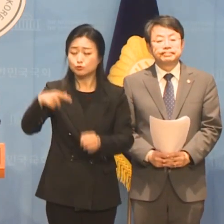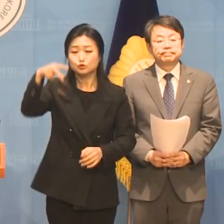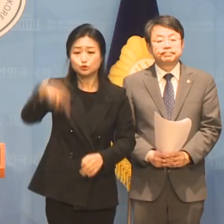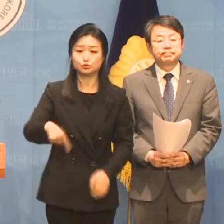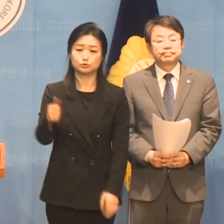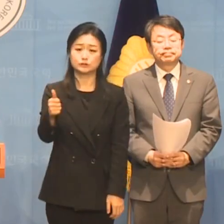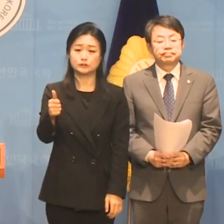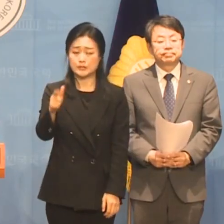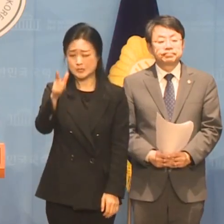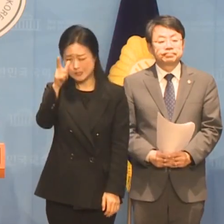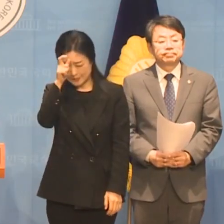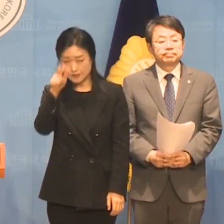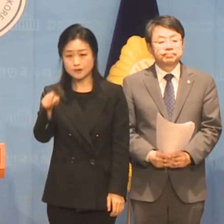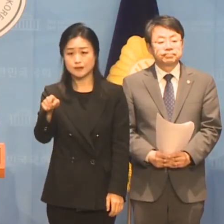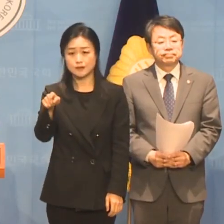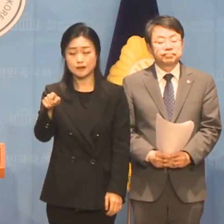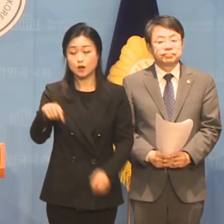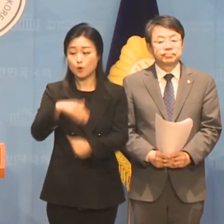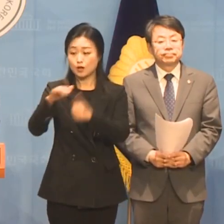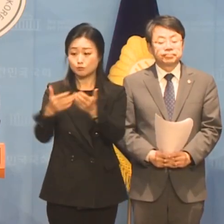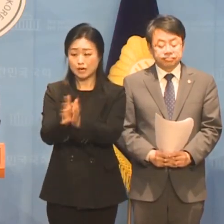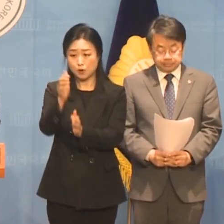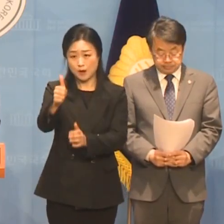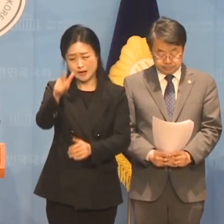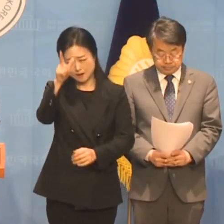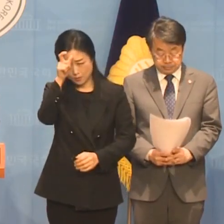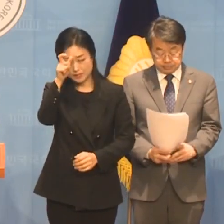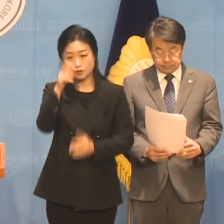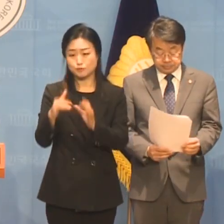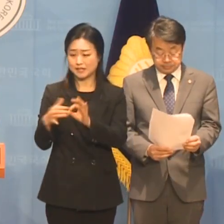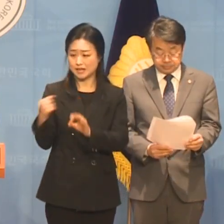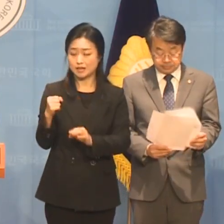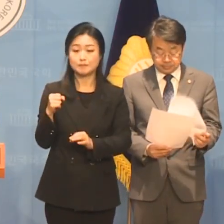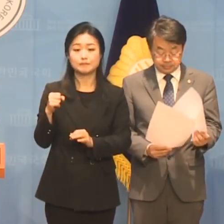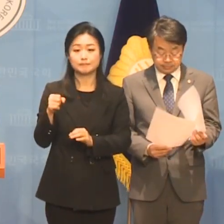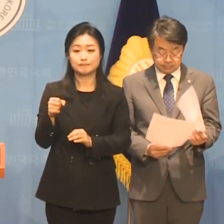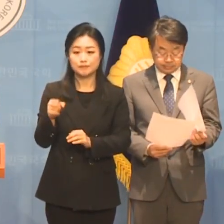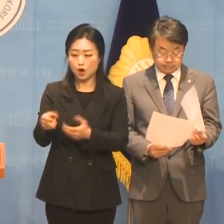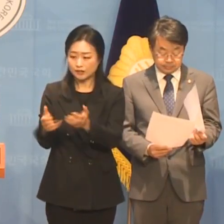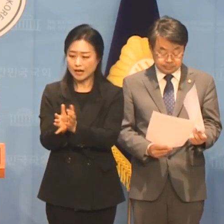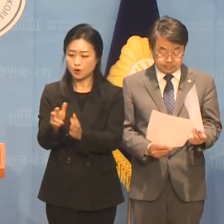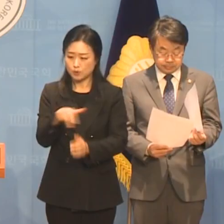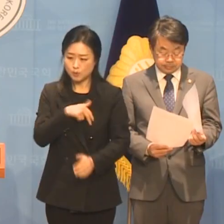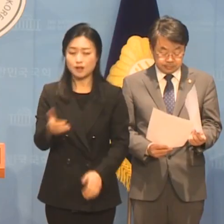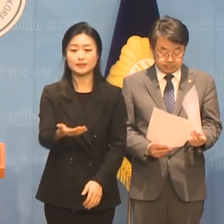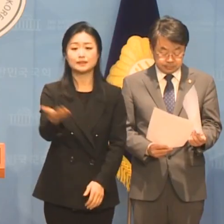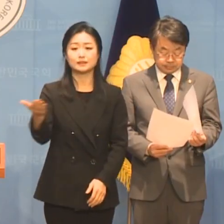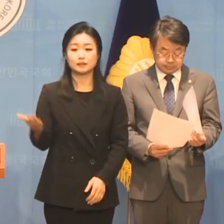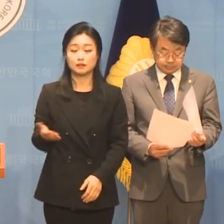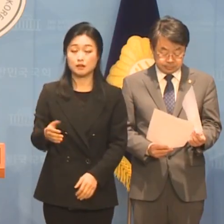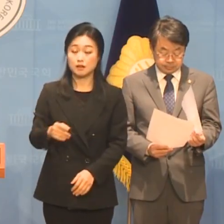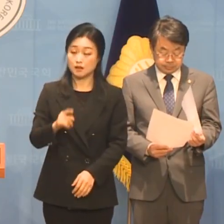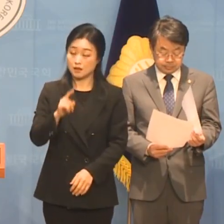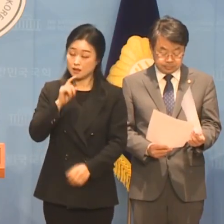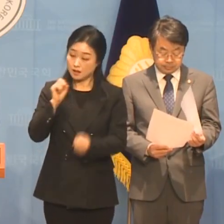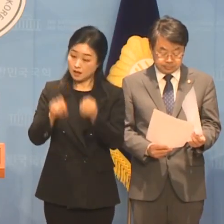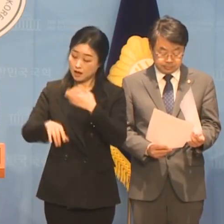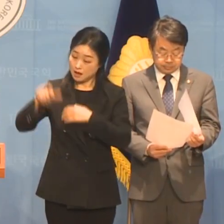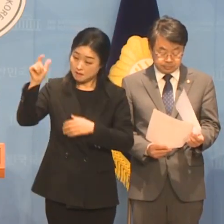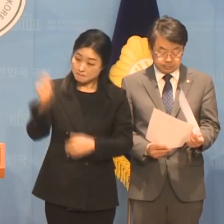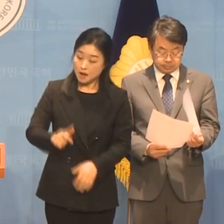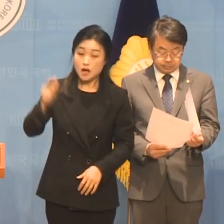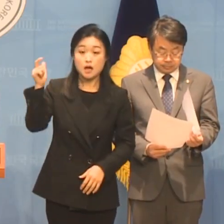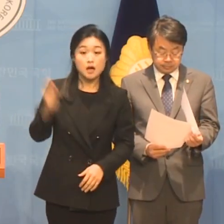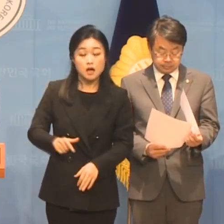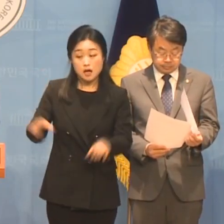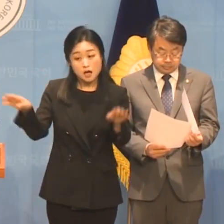고용노동부 장관, 김한섭 환경부 장관, 그리고 국민의힘 소속 환노위 의원들이 무응답으로 일관하며 불참하는